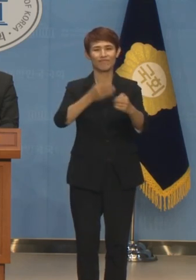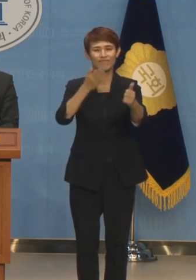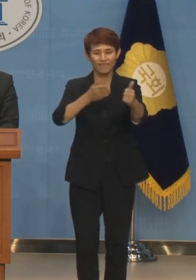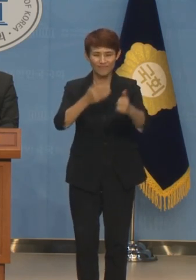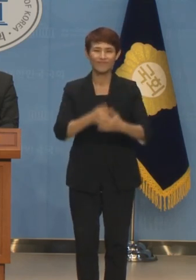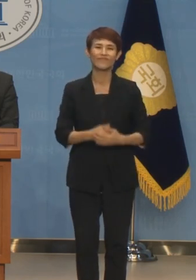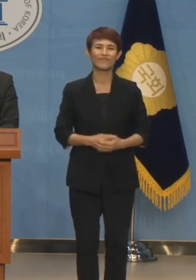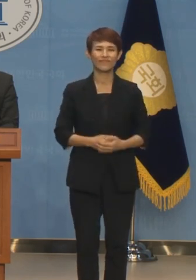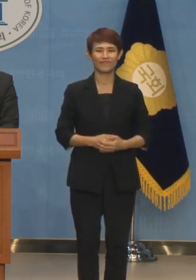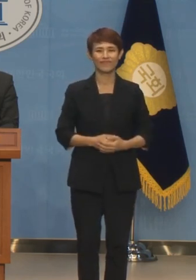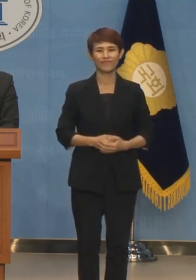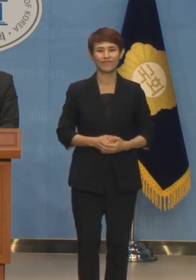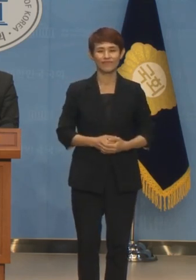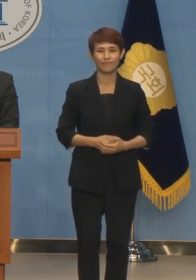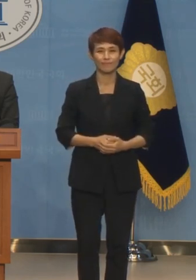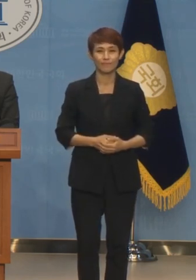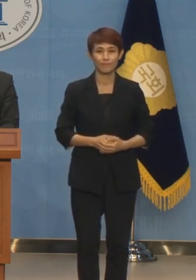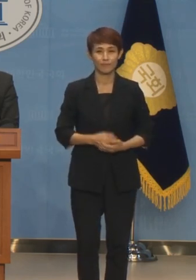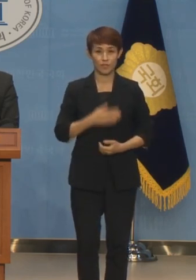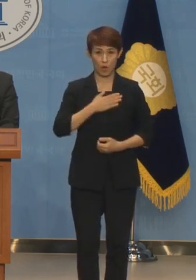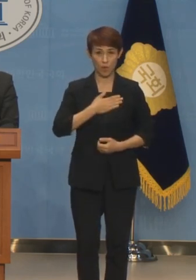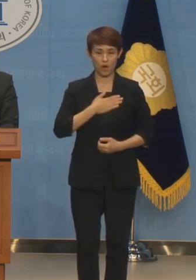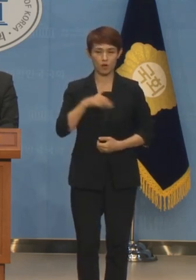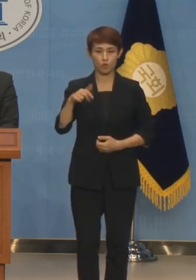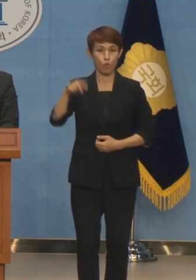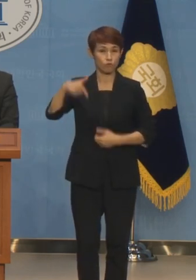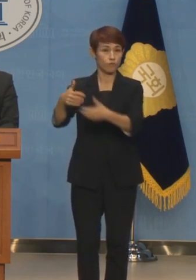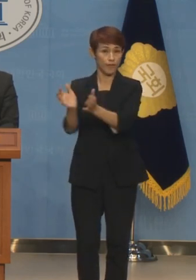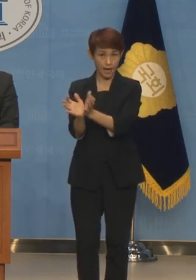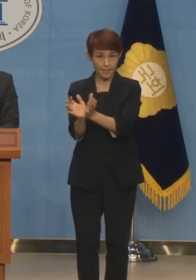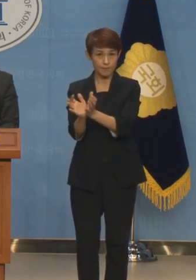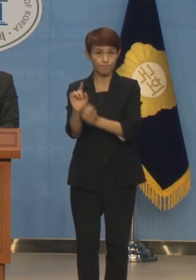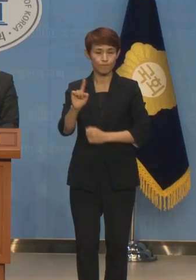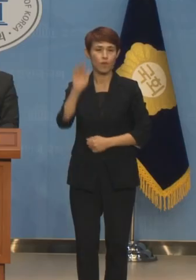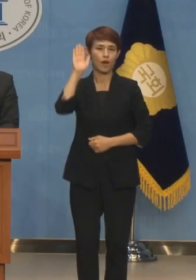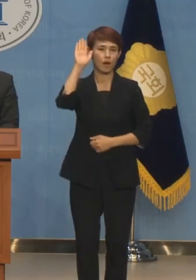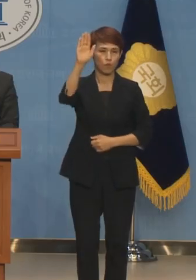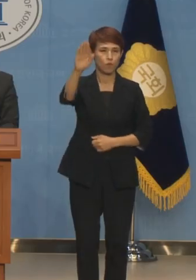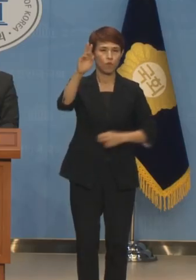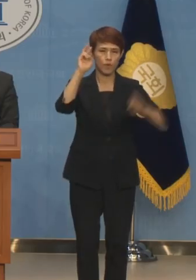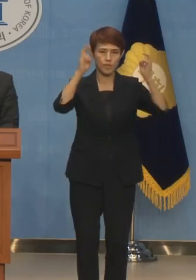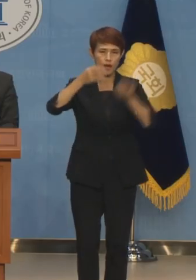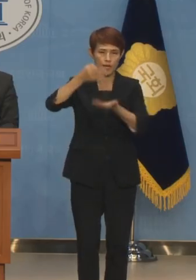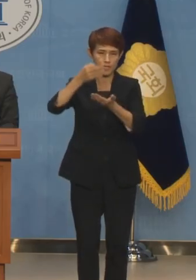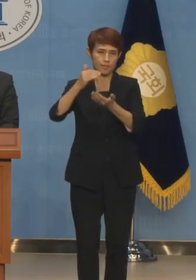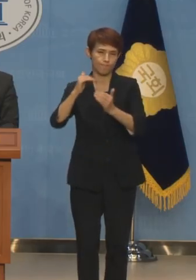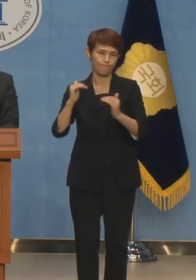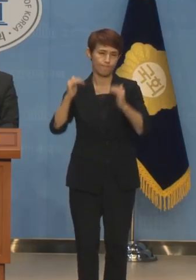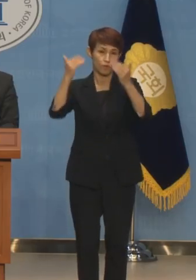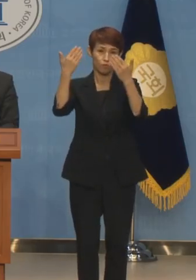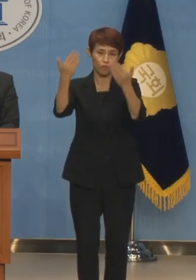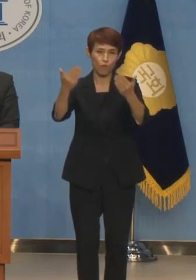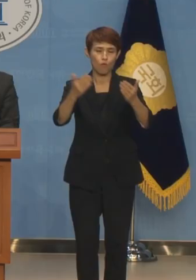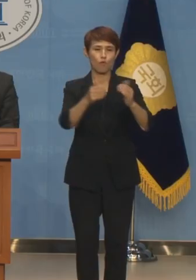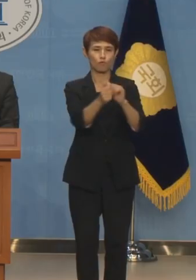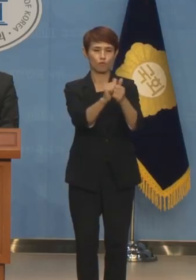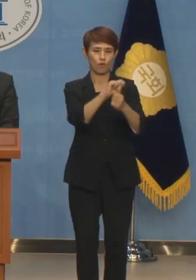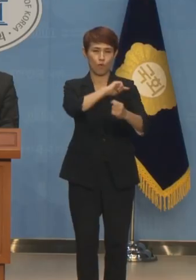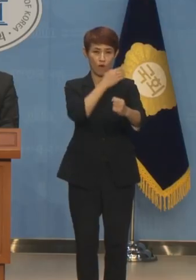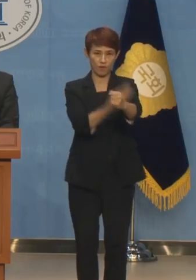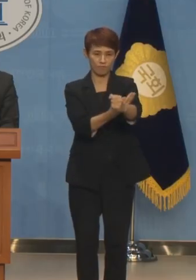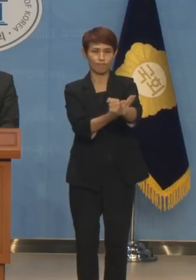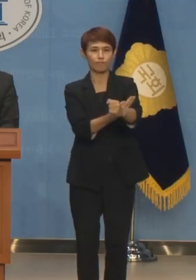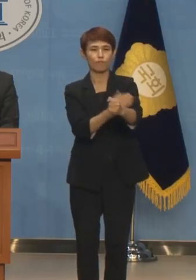부탁드립니다. 저와 조국혁신당은 앞으로도 기업 가치를 높이고 주주의 권익을 보호할 수 있는 제도적